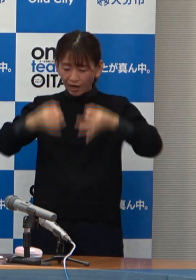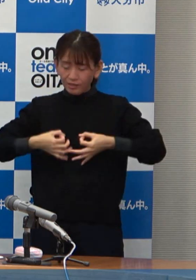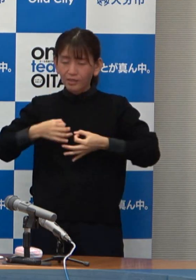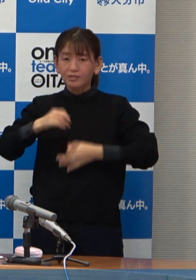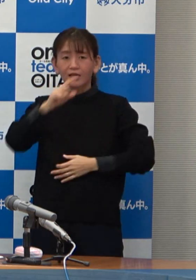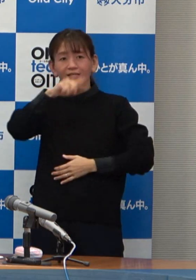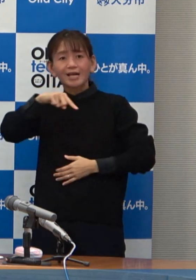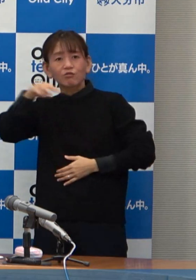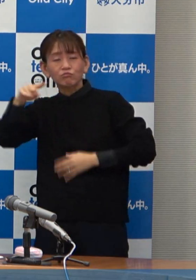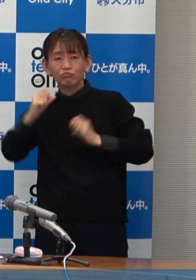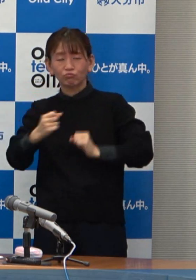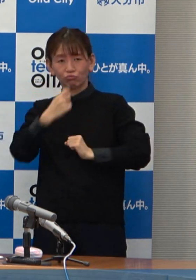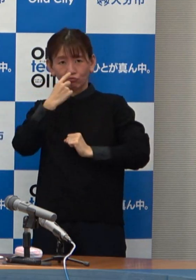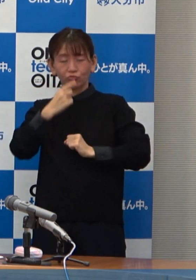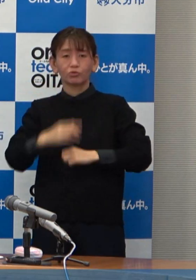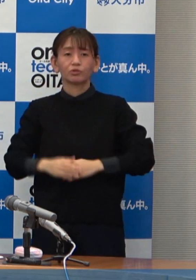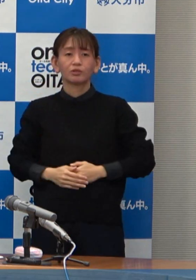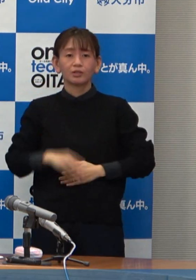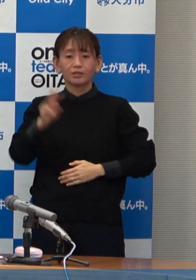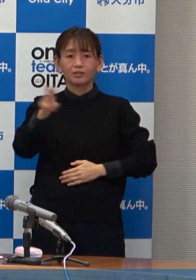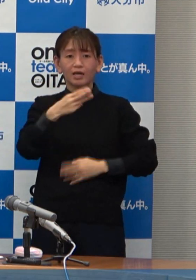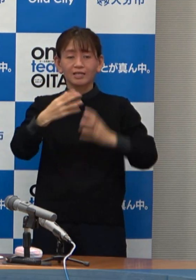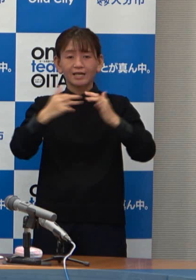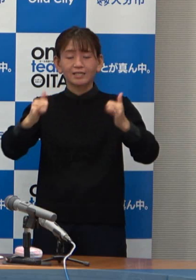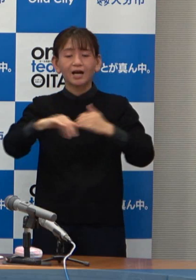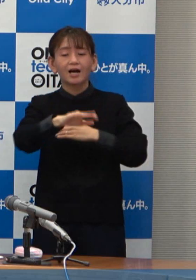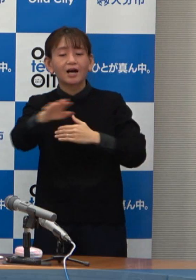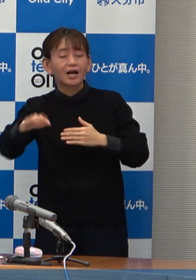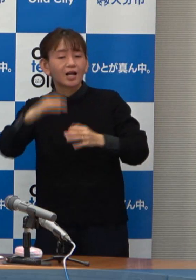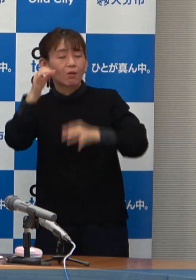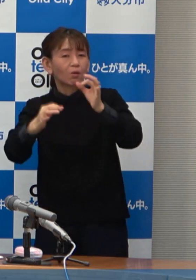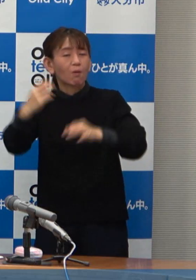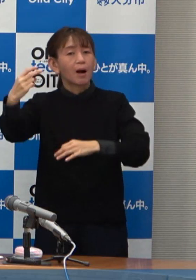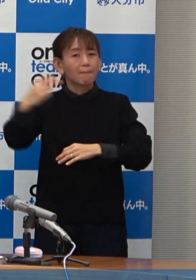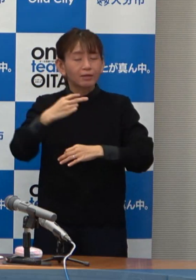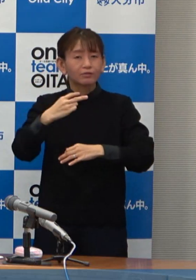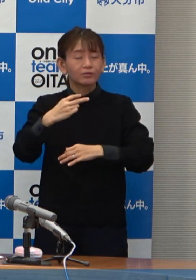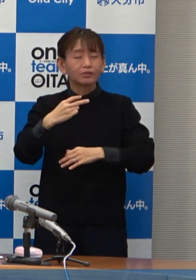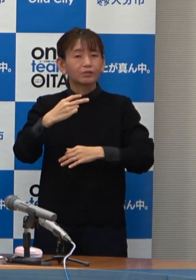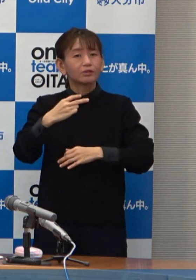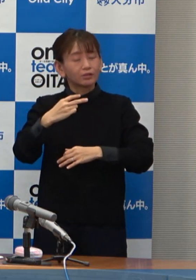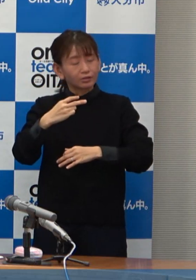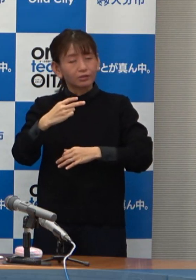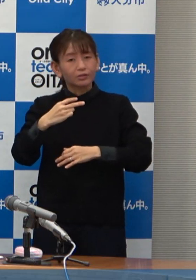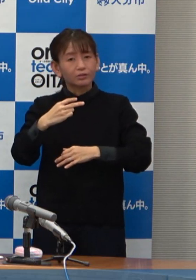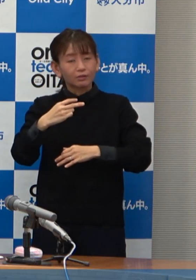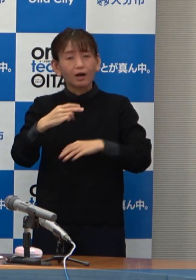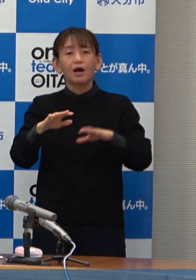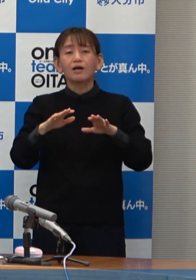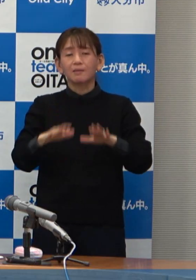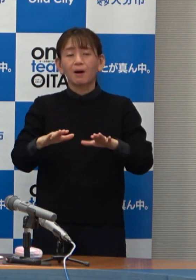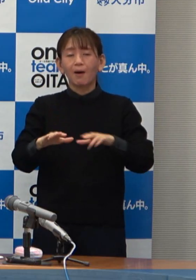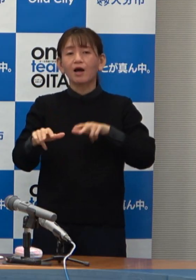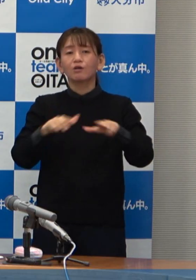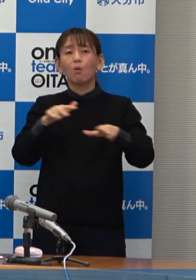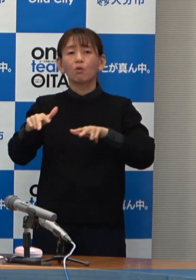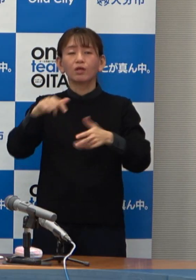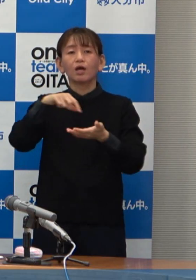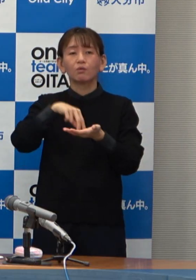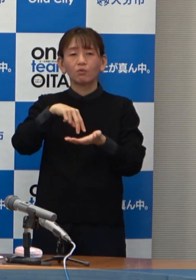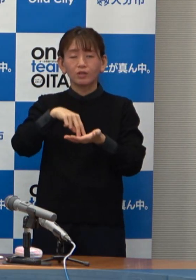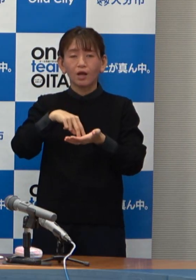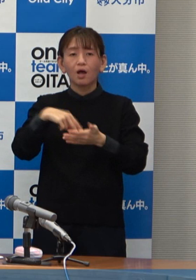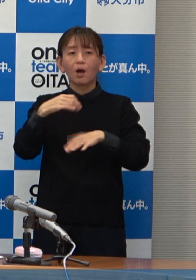から第3者からの評価というよりもむ今の段階ではえ行政として